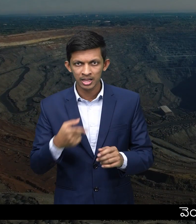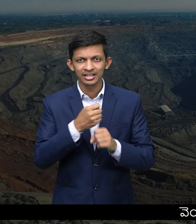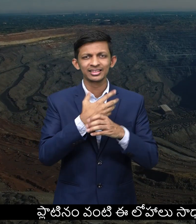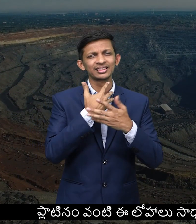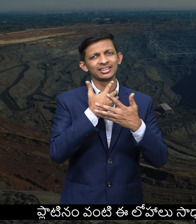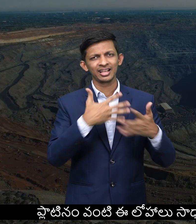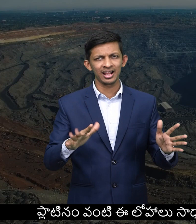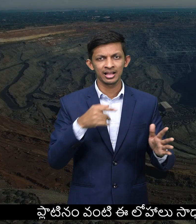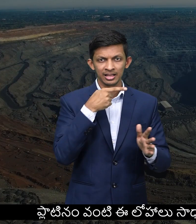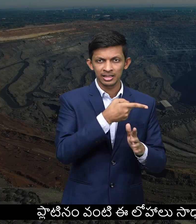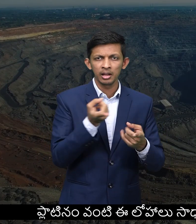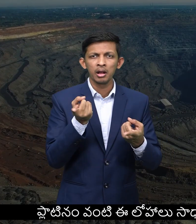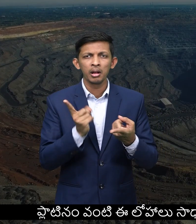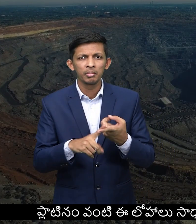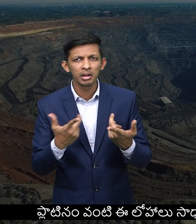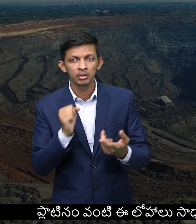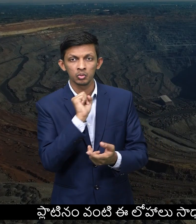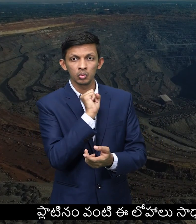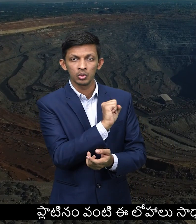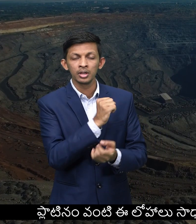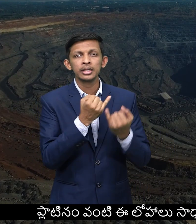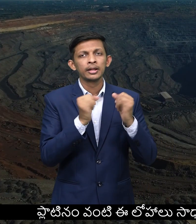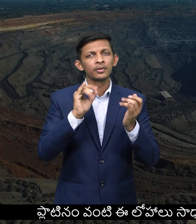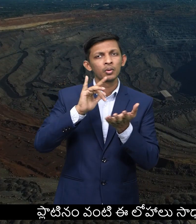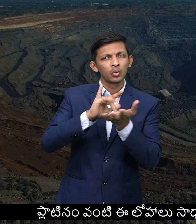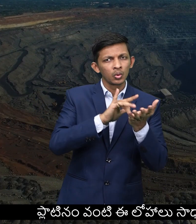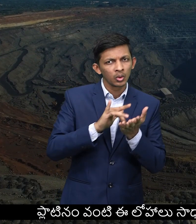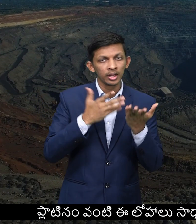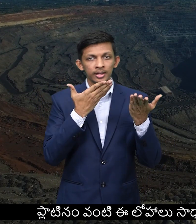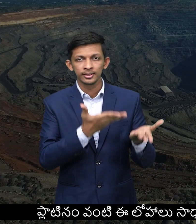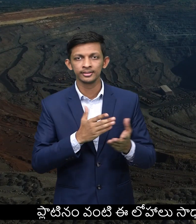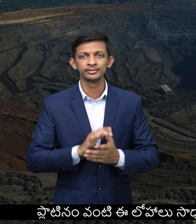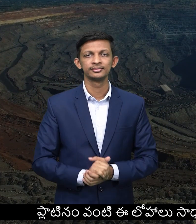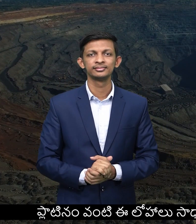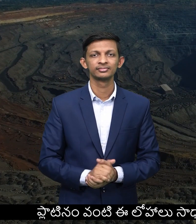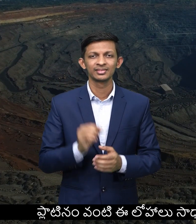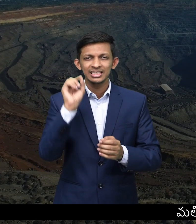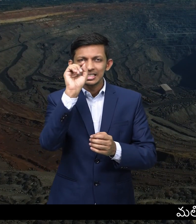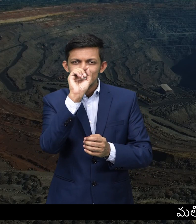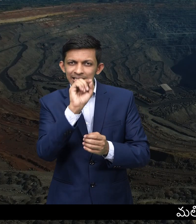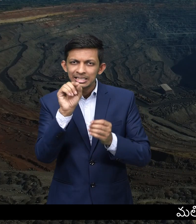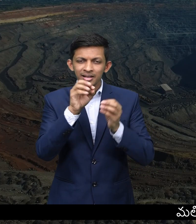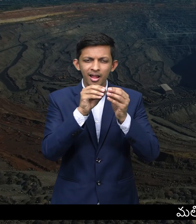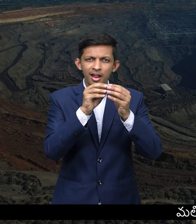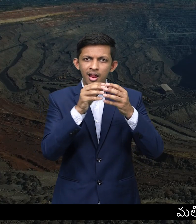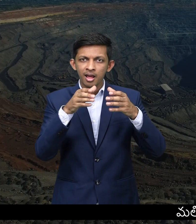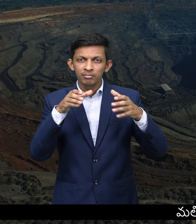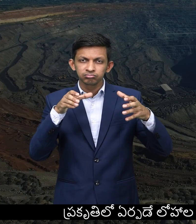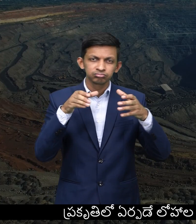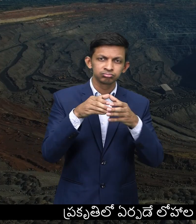బంగారం, ప్లాటినం వంటి ఈ లోహాలు సాధారణంగా వాటి స్వేచ్ఛాస్థితిలో ఉంటాయి. మలినాలతో